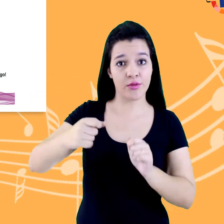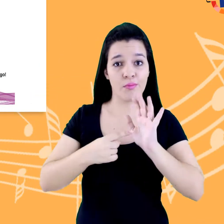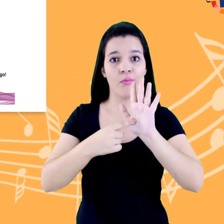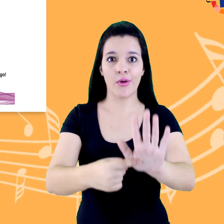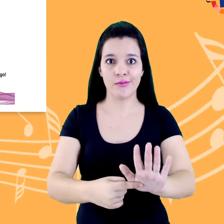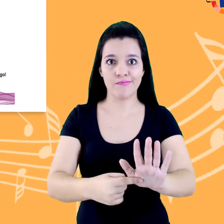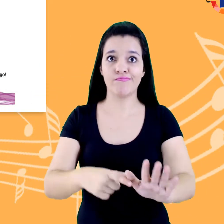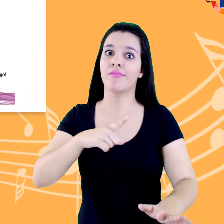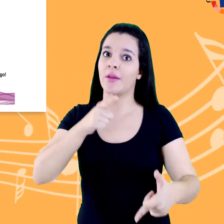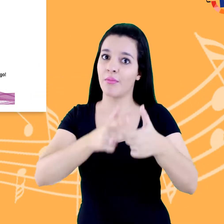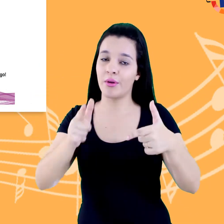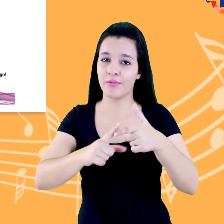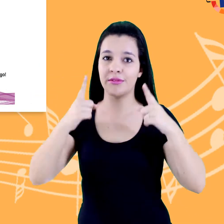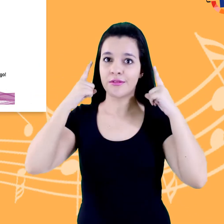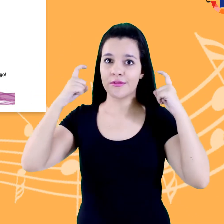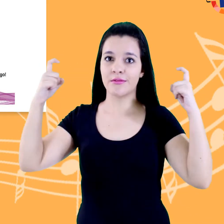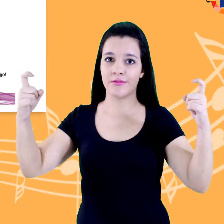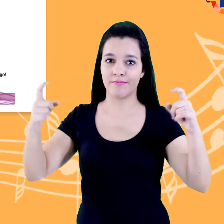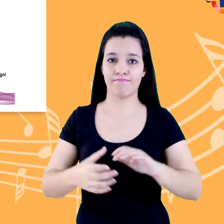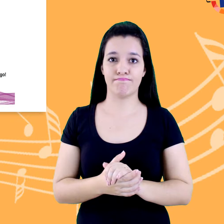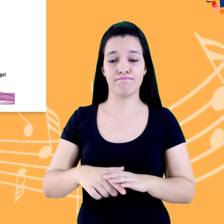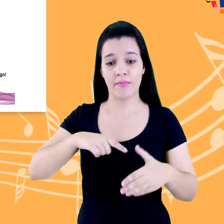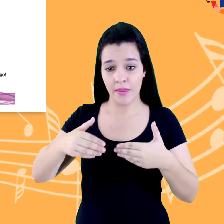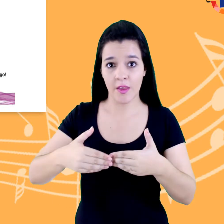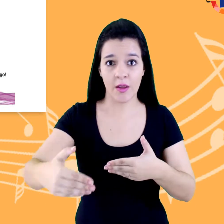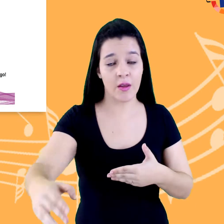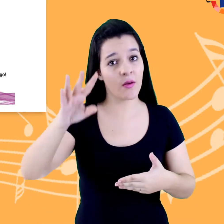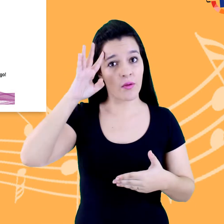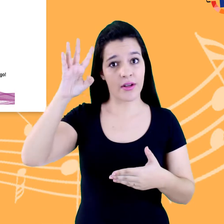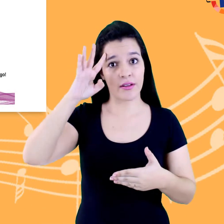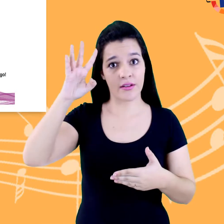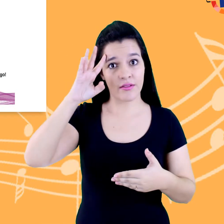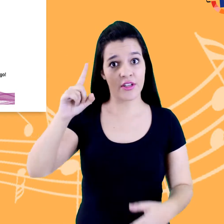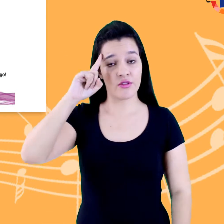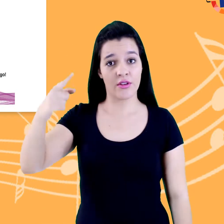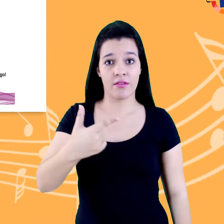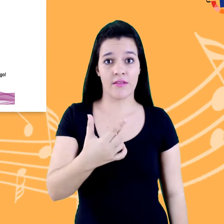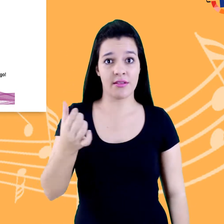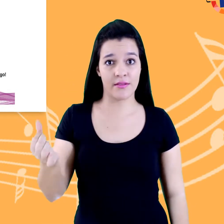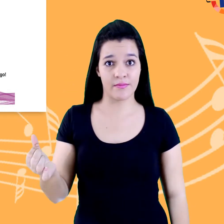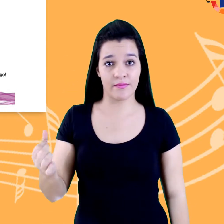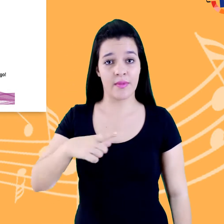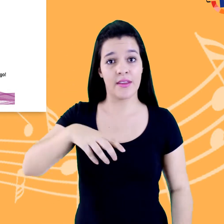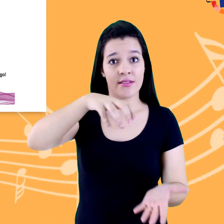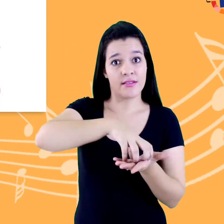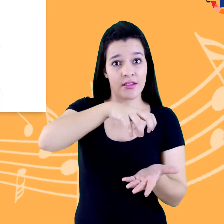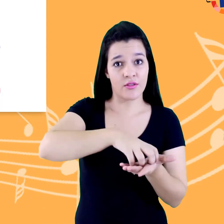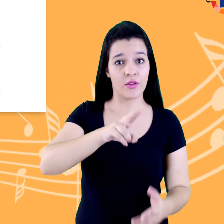Ruído, que acontece na próxima quarta-feira, dia 26, na sede da Universidade